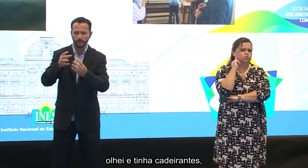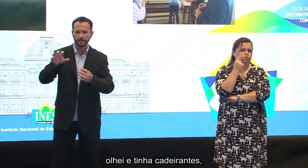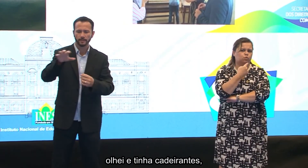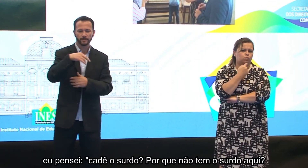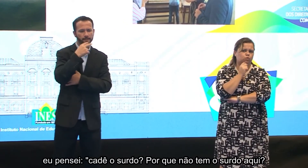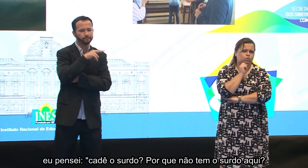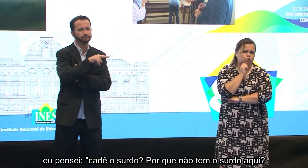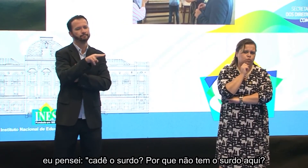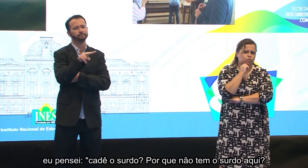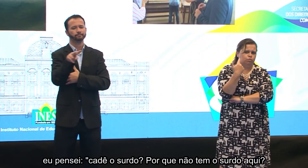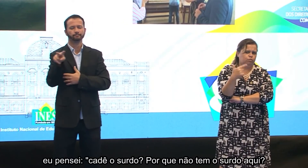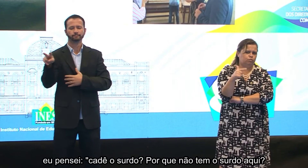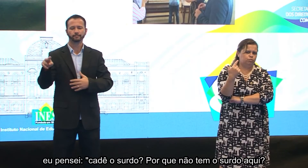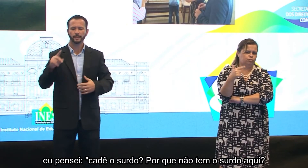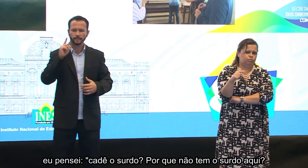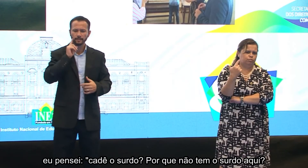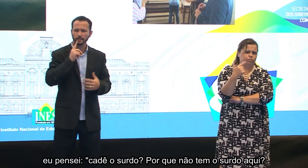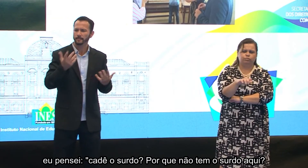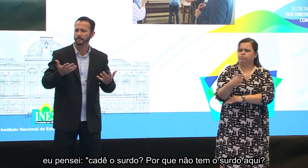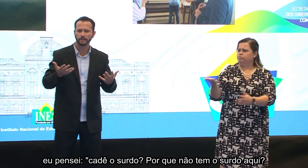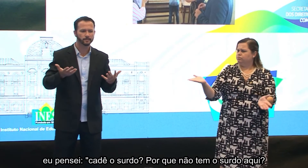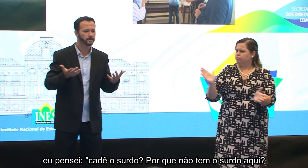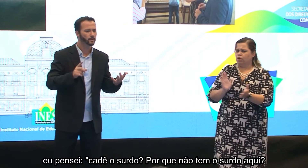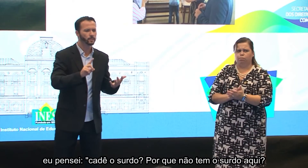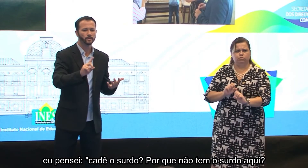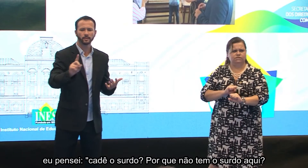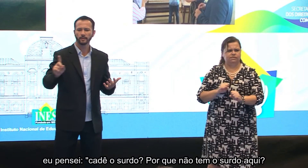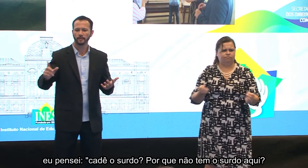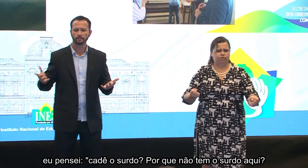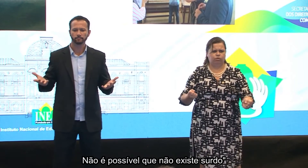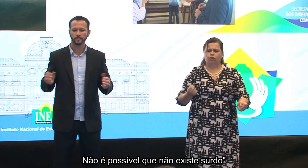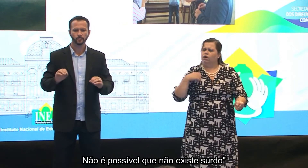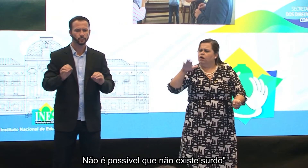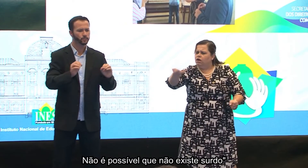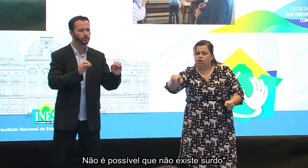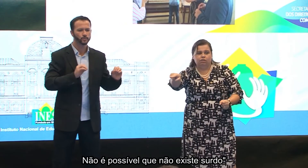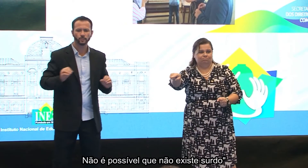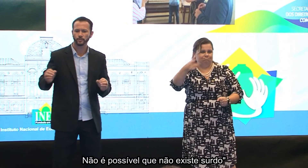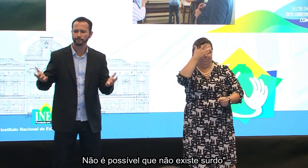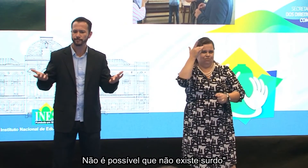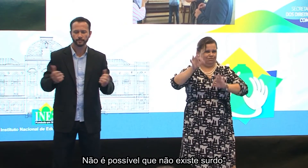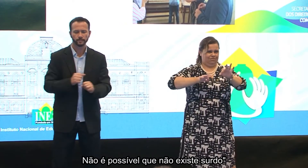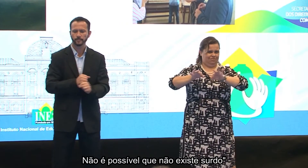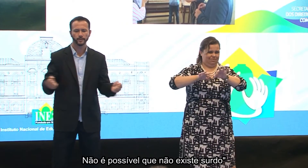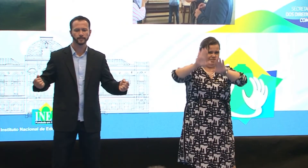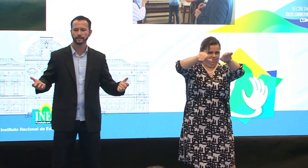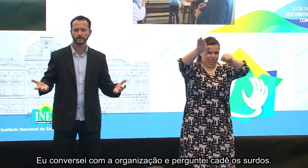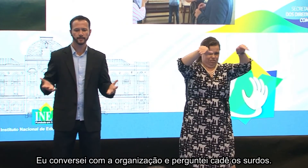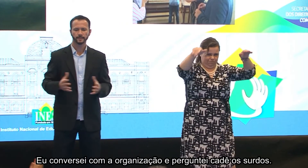cadeirantes. E eu pensei, cadê o surdo? Por que não tem um surdo aqui? Não é possível que não existe surdo. Aí eu